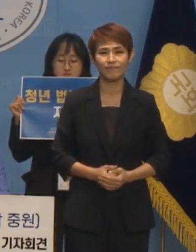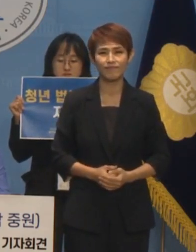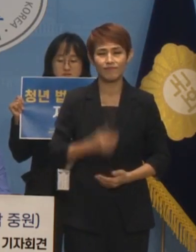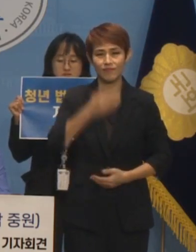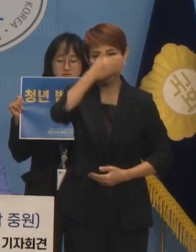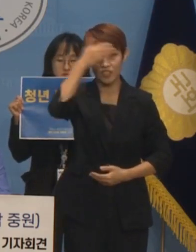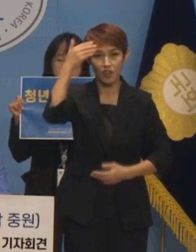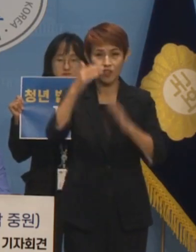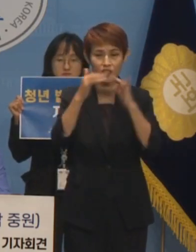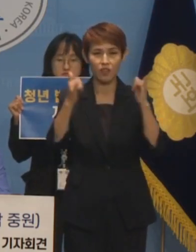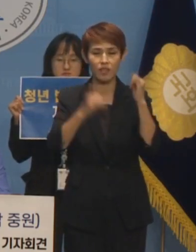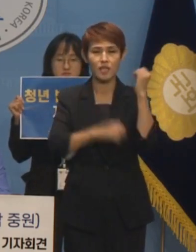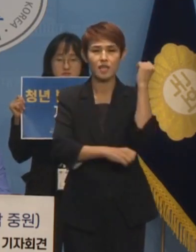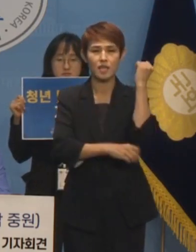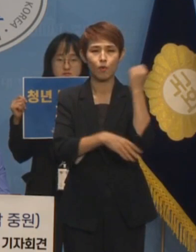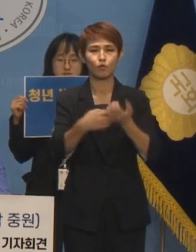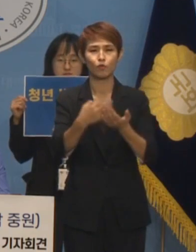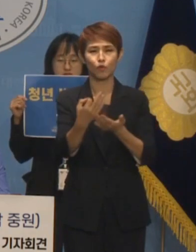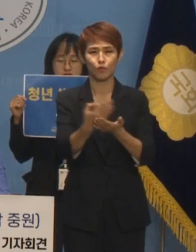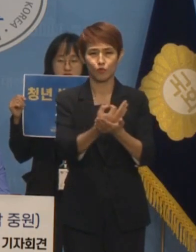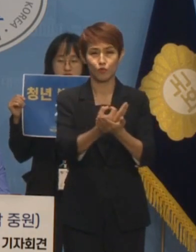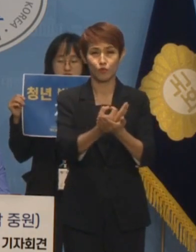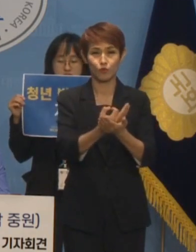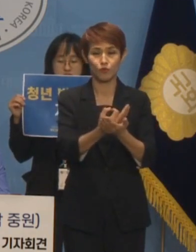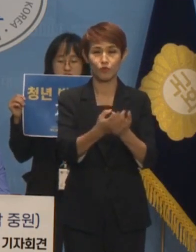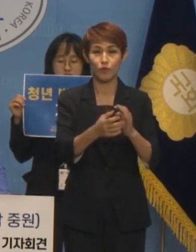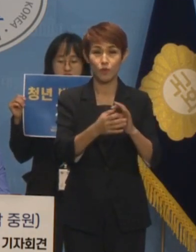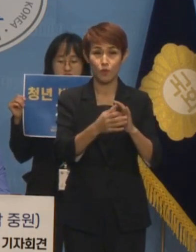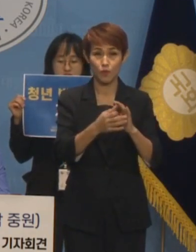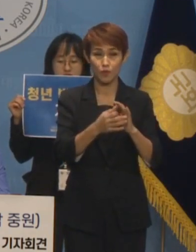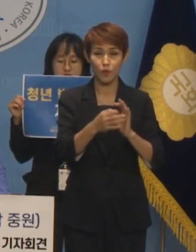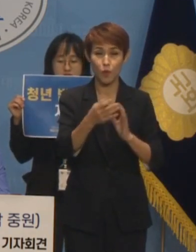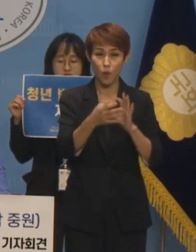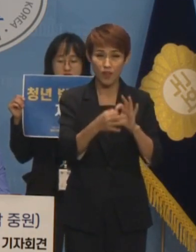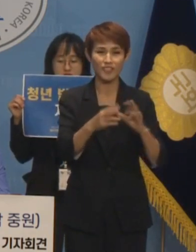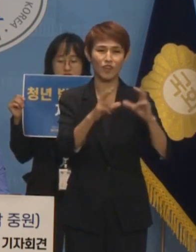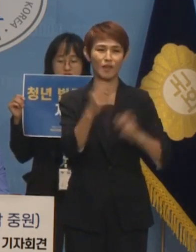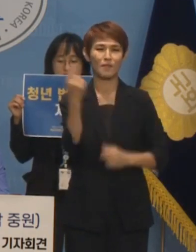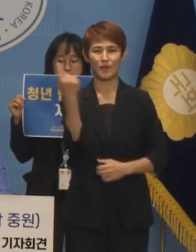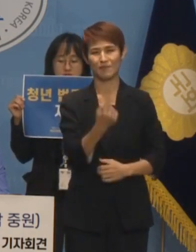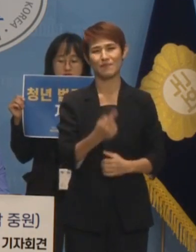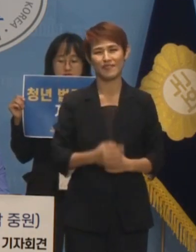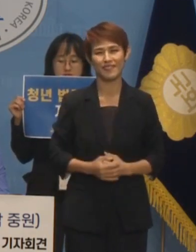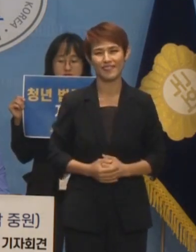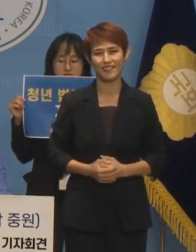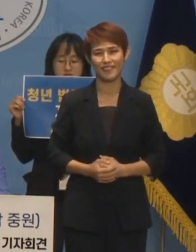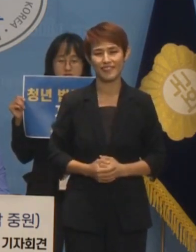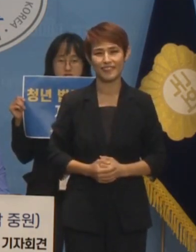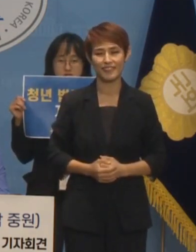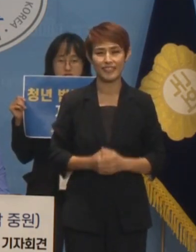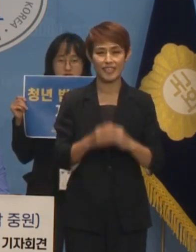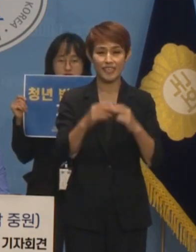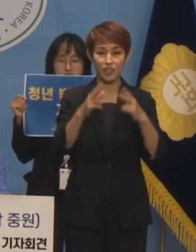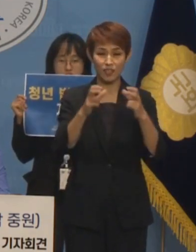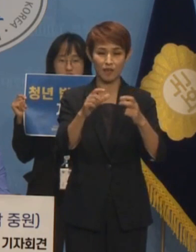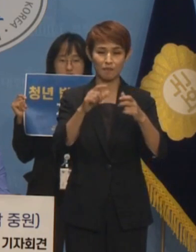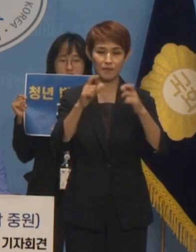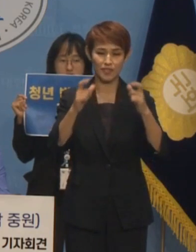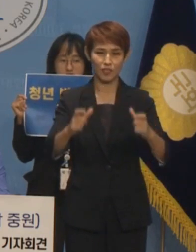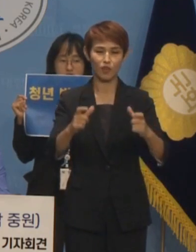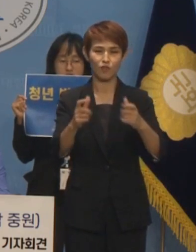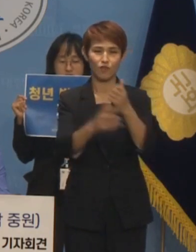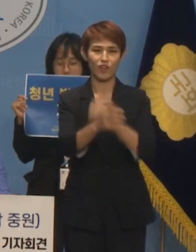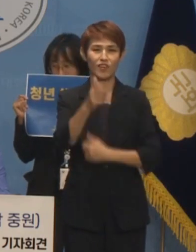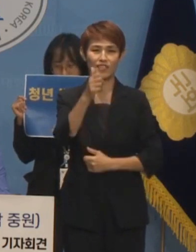청년 기본소득의 발원지 성남에서 왔습니다. 제가 지역위원장을 맡고 있는 성남